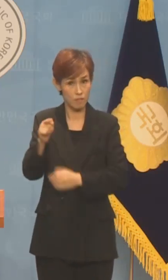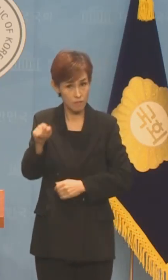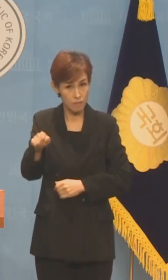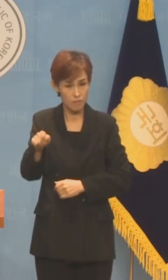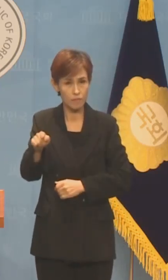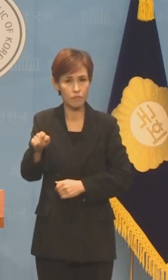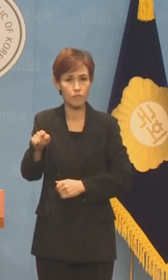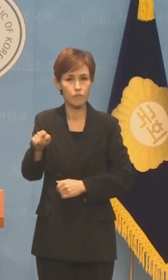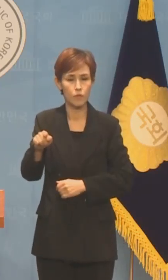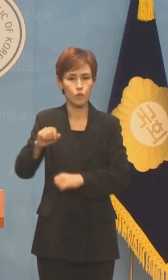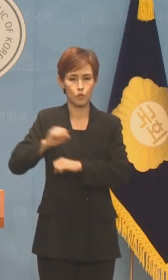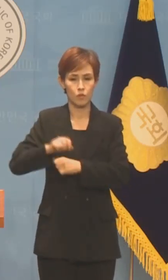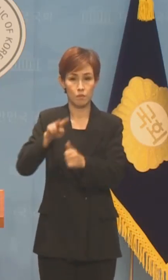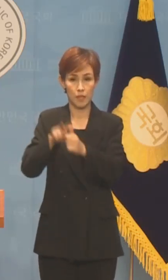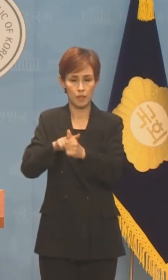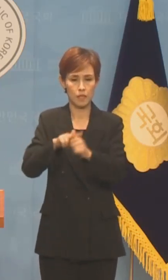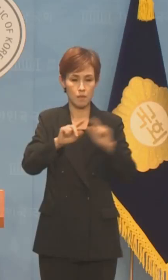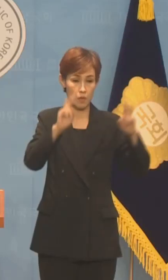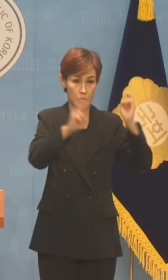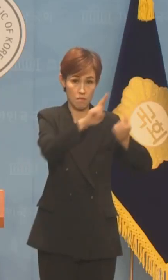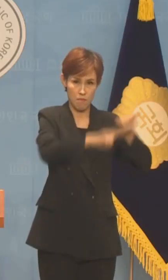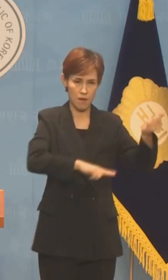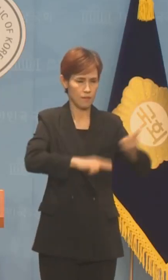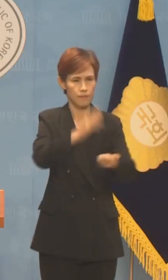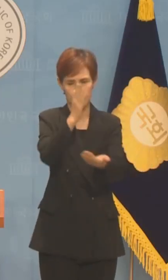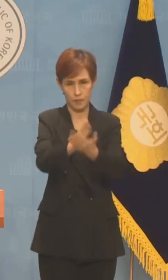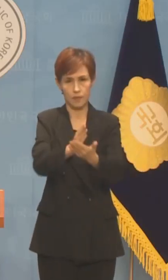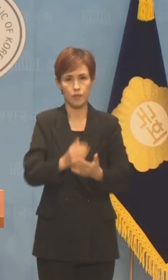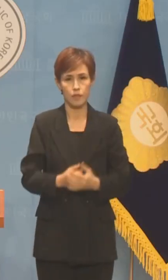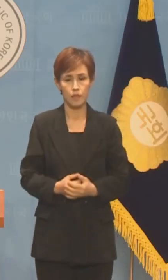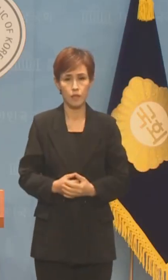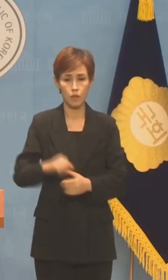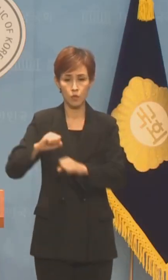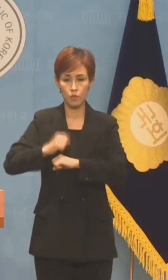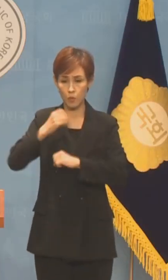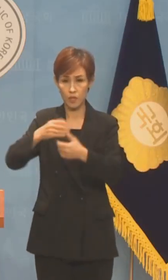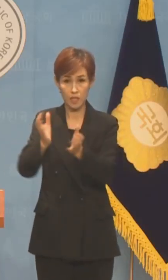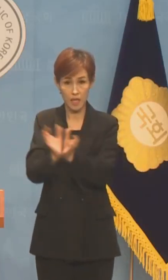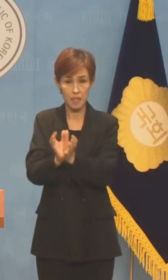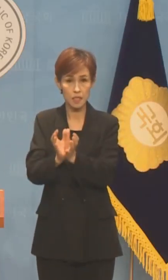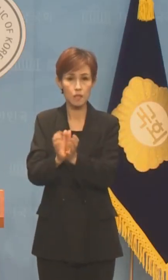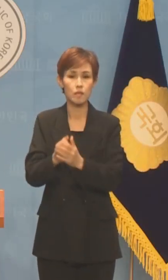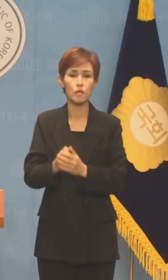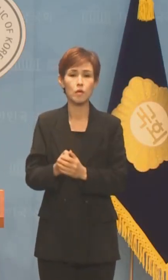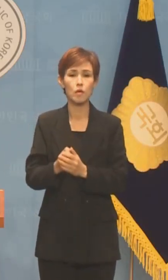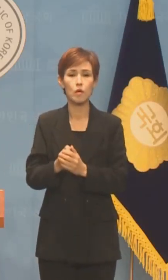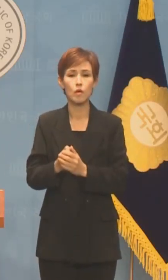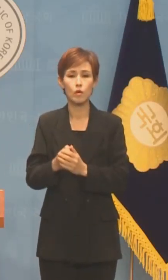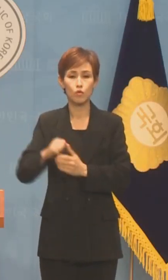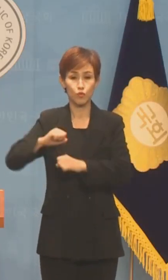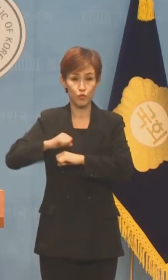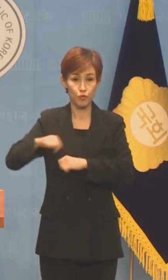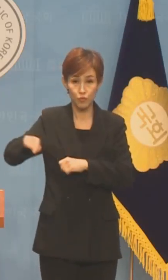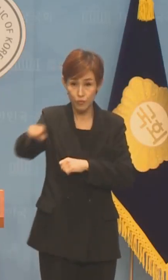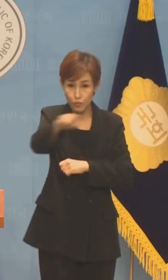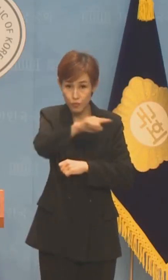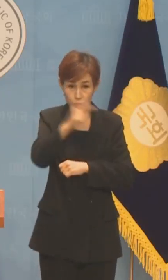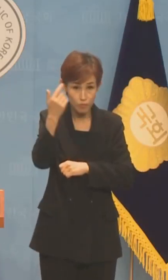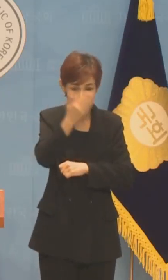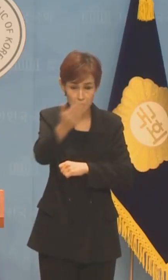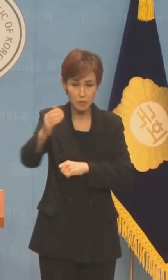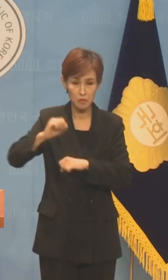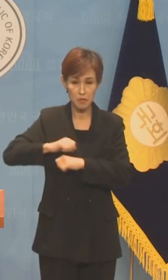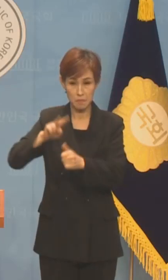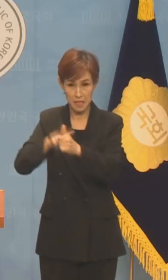군마트 민영화를 중단하십시오. 국군복지단이 최근 6공군 일선 부대에